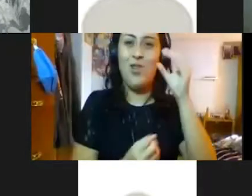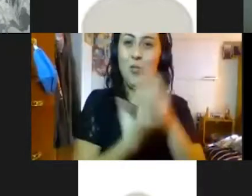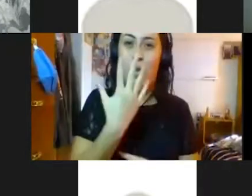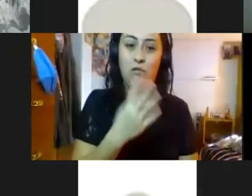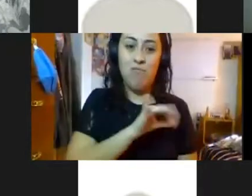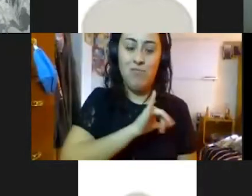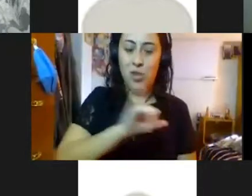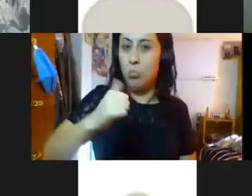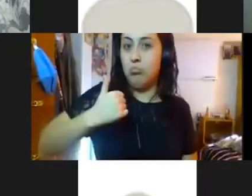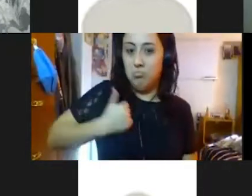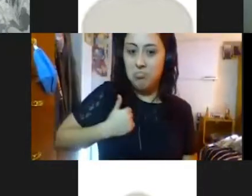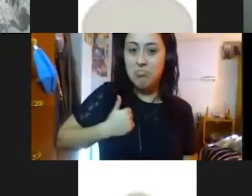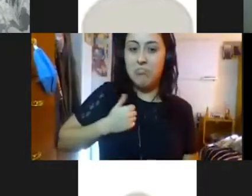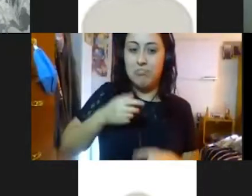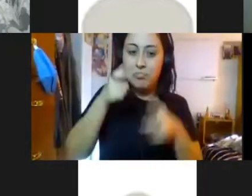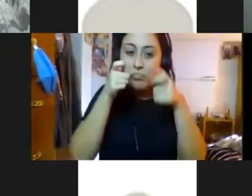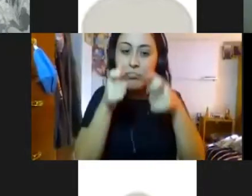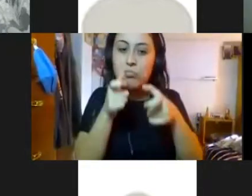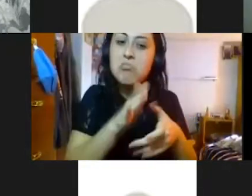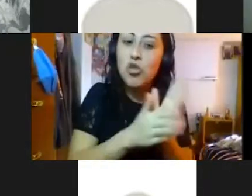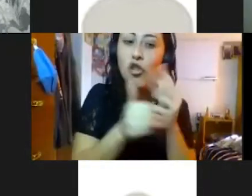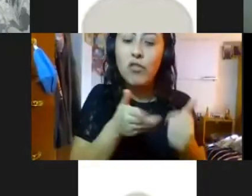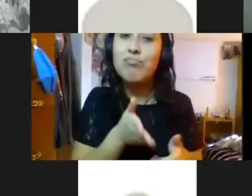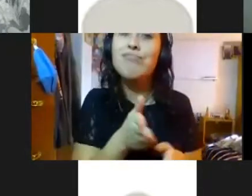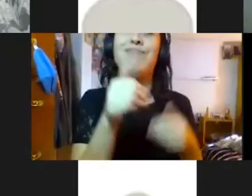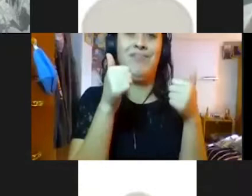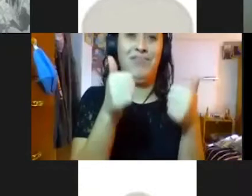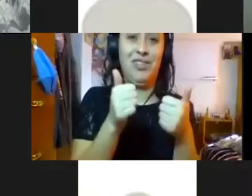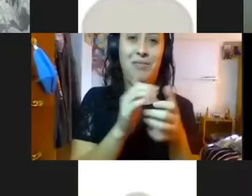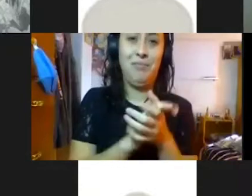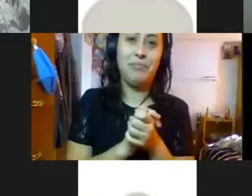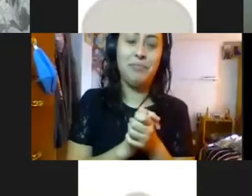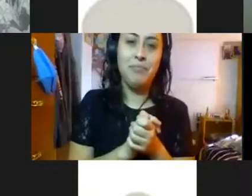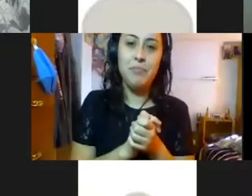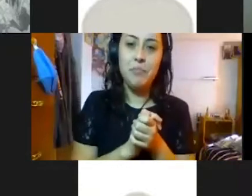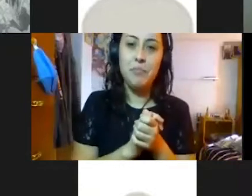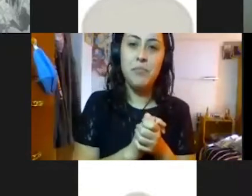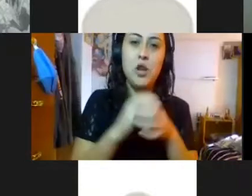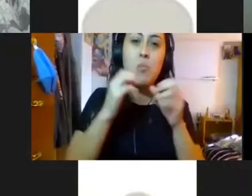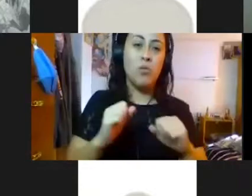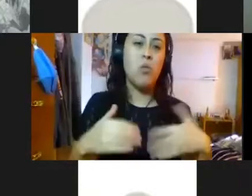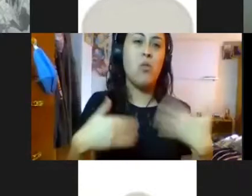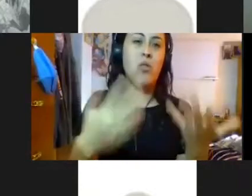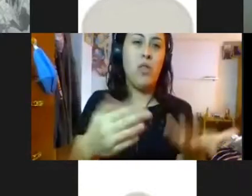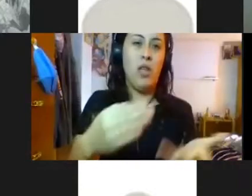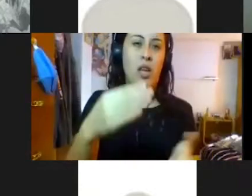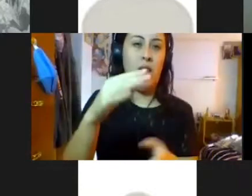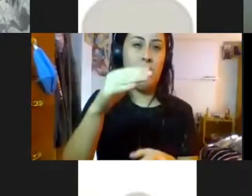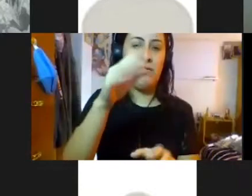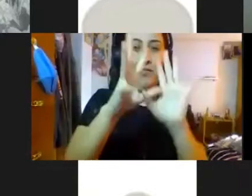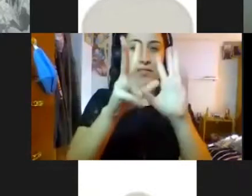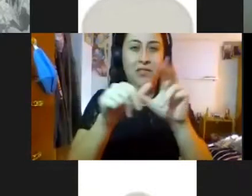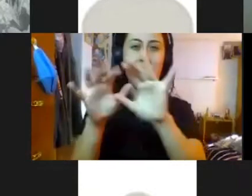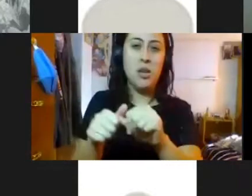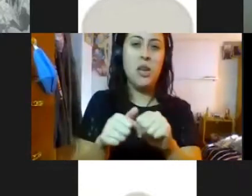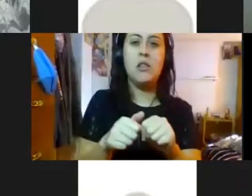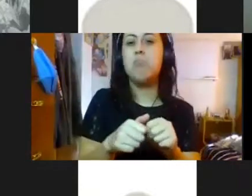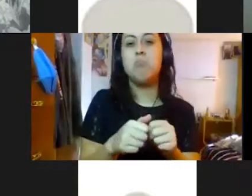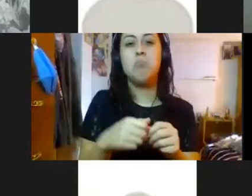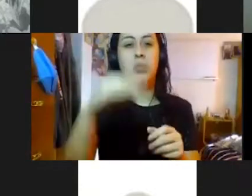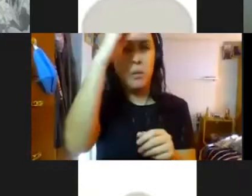hacen seguimiento, y que pueden desarrollar experiencias para las familias que sean más concretas, desde el